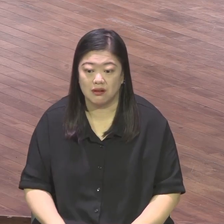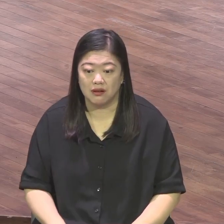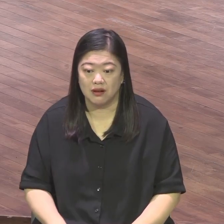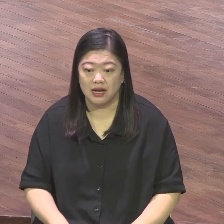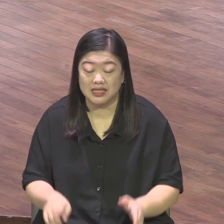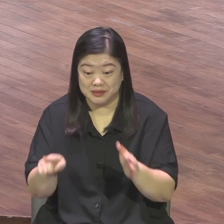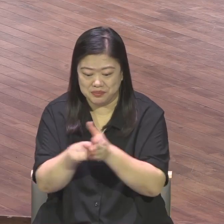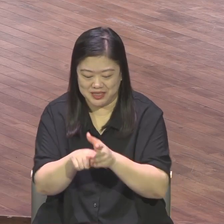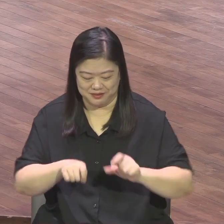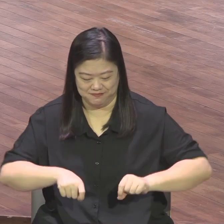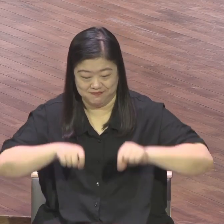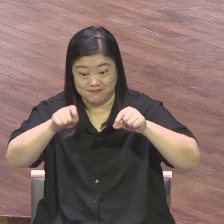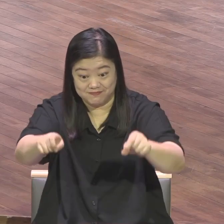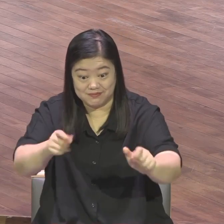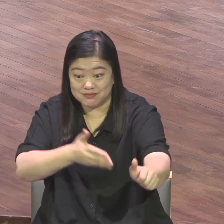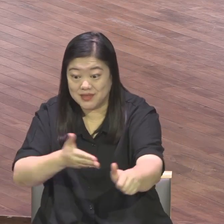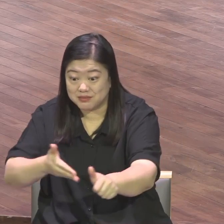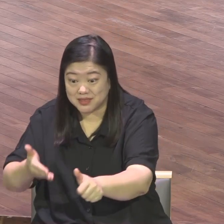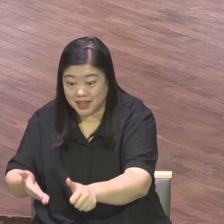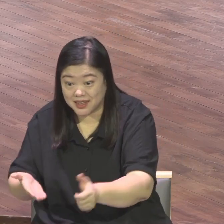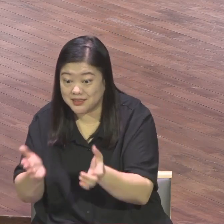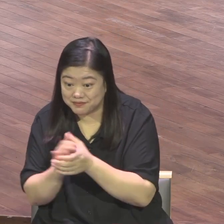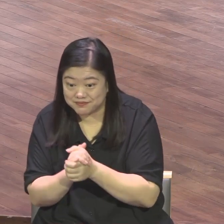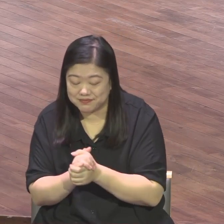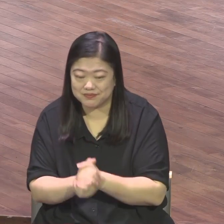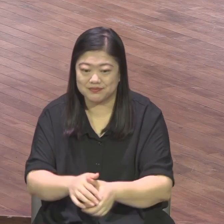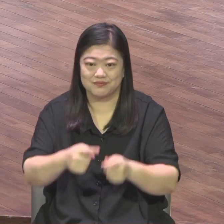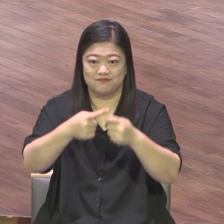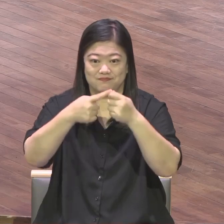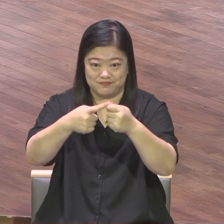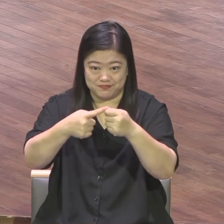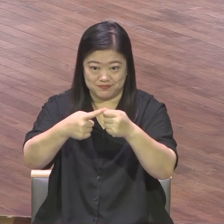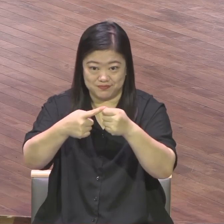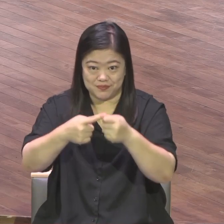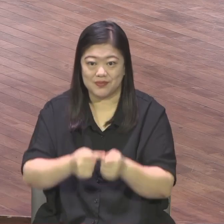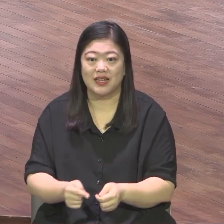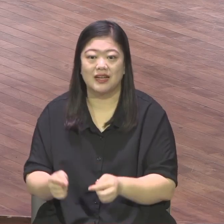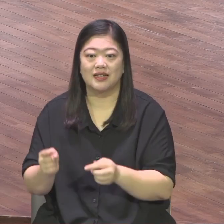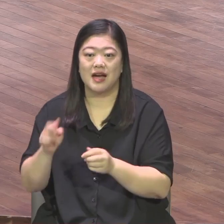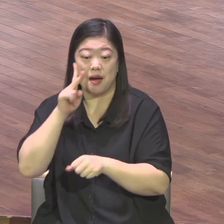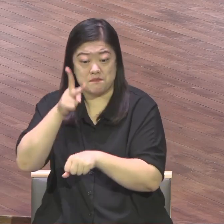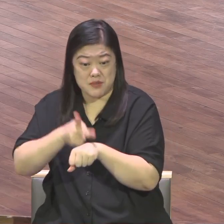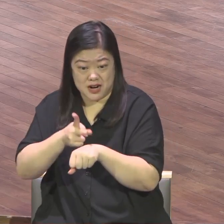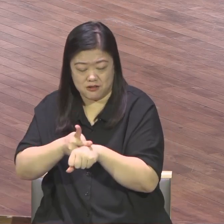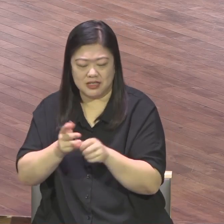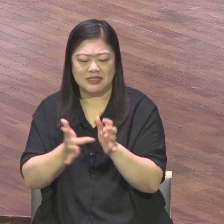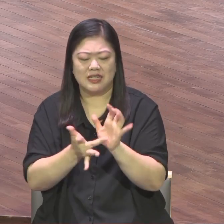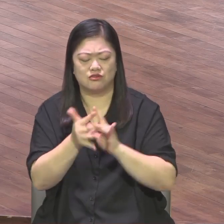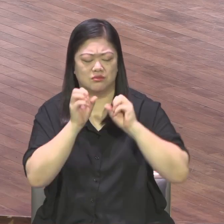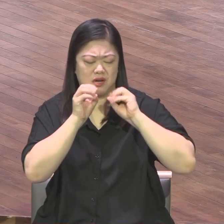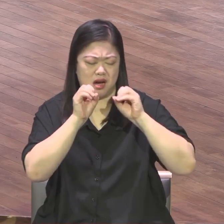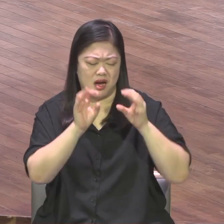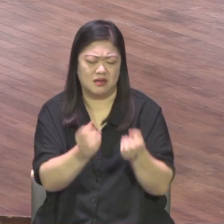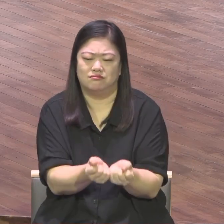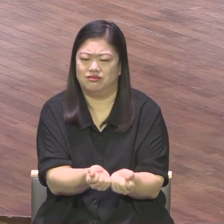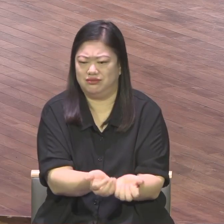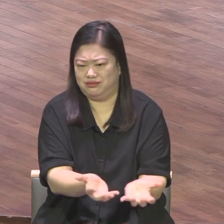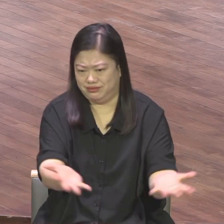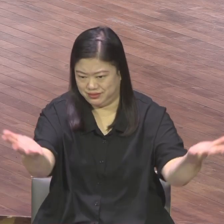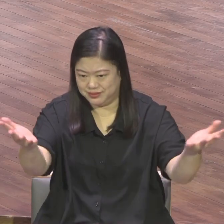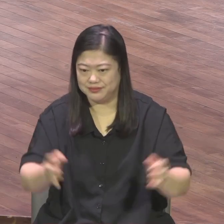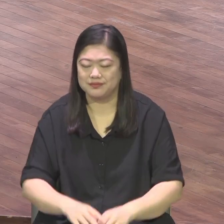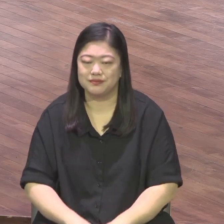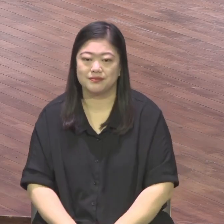다 되기를 주님으로 축복합니다. 그럼 첫째로 예수님을 전념시킨 바울입니다. 24절 25절입니다.